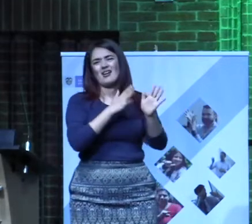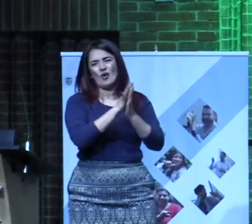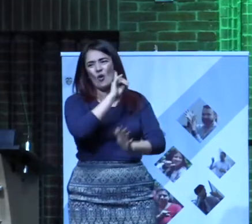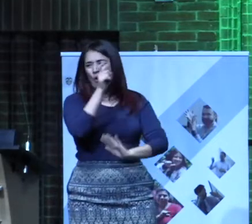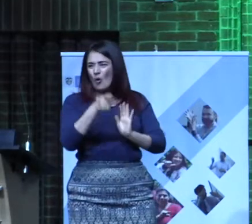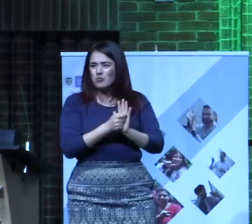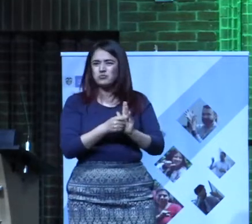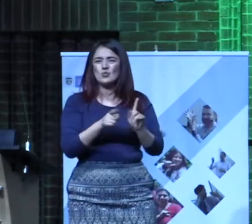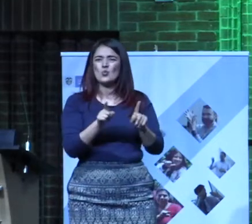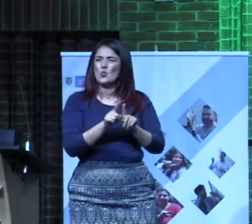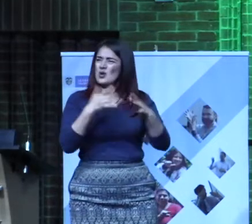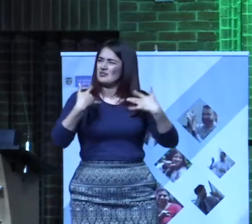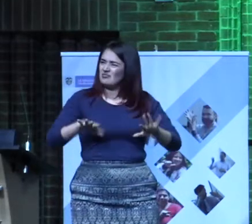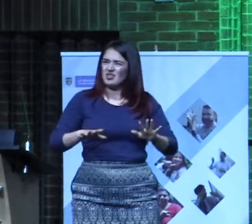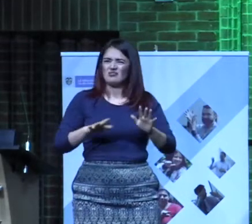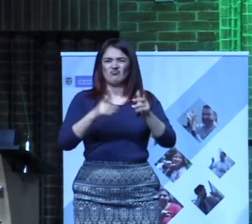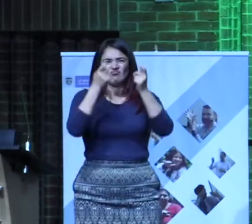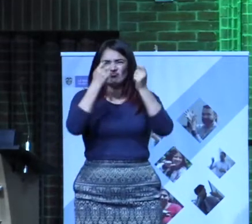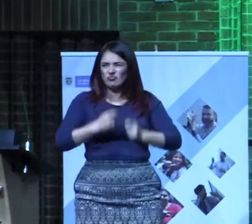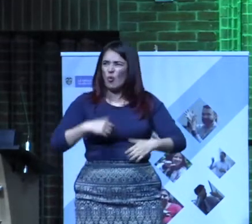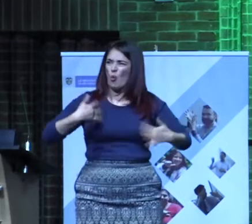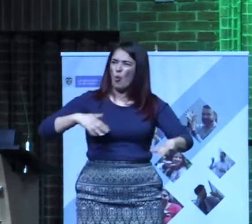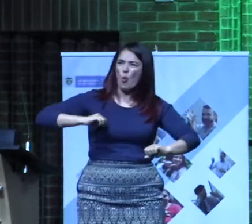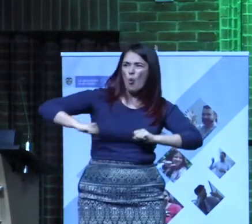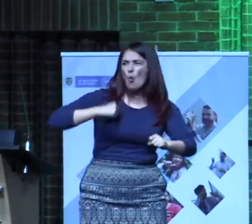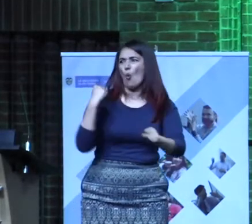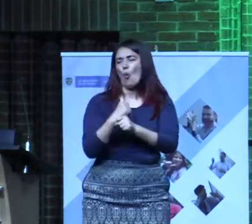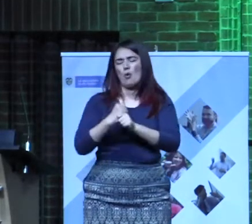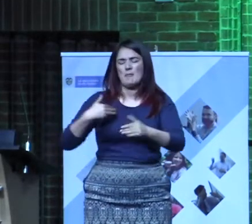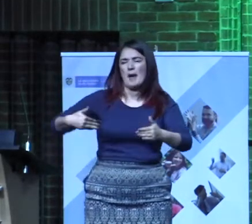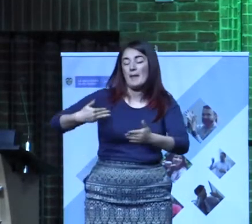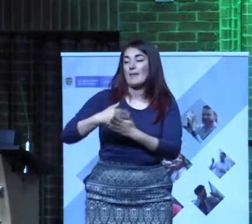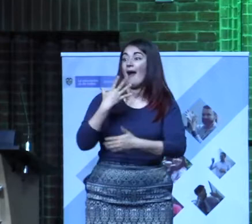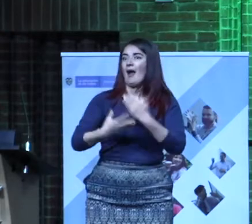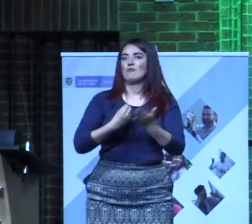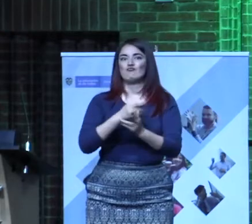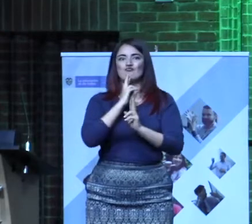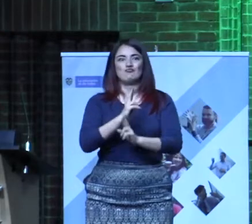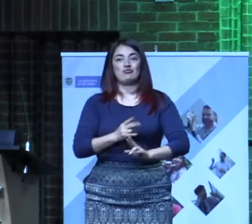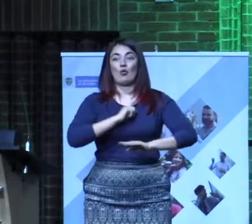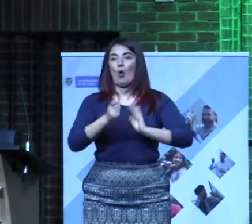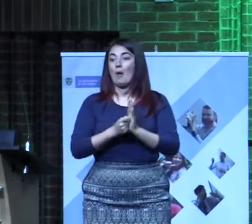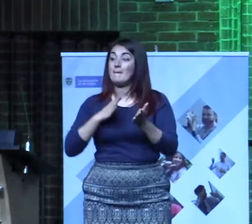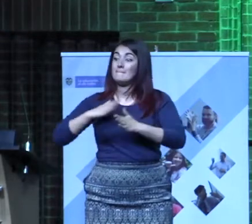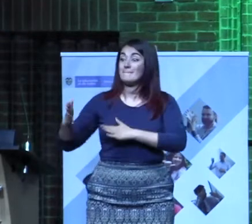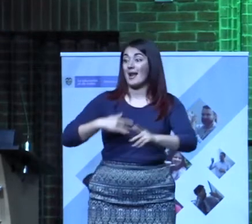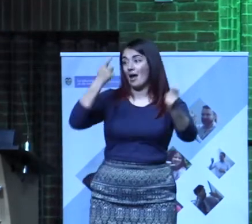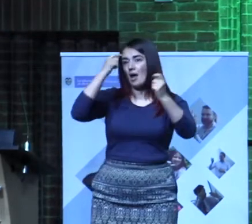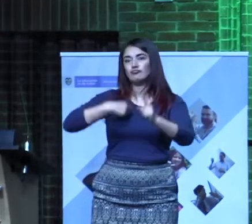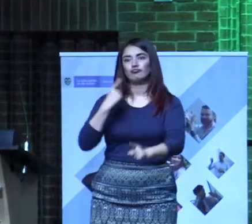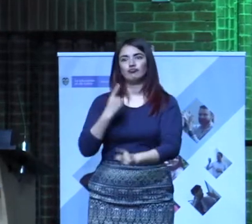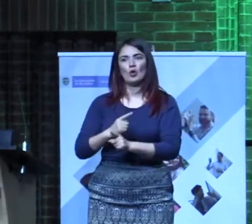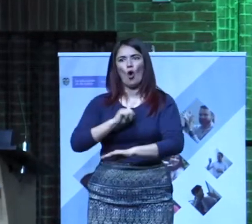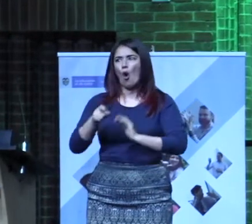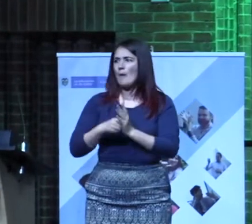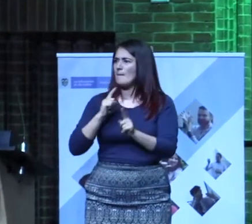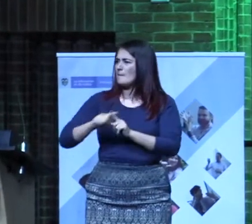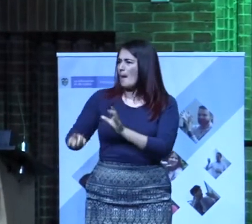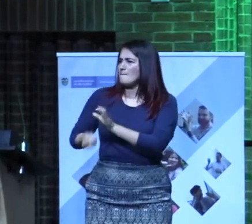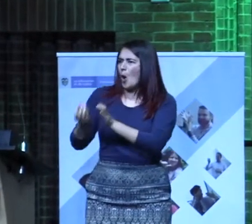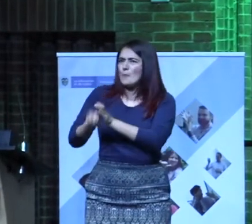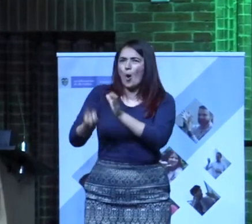reflejan una gran cantidad de trabajo y bastantes resultados. Nuestro plan estratégico se abre en una gran cantidad de